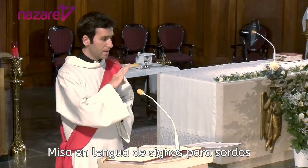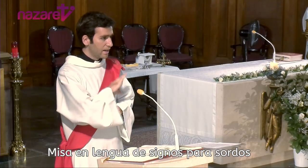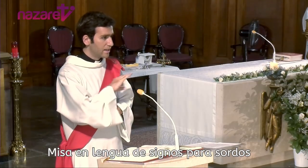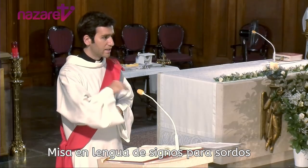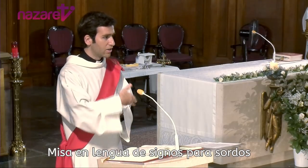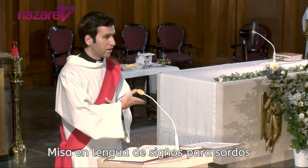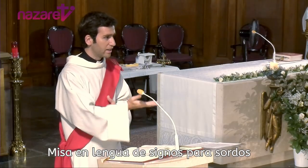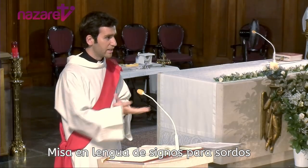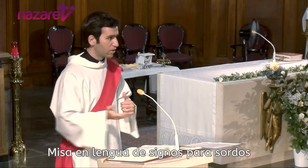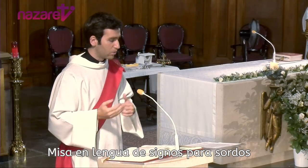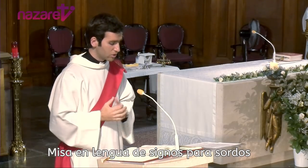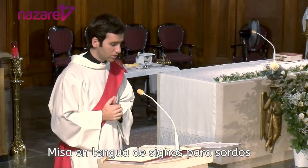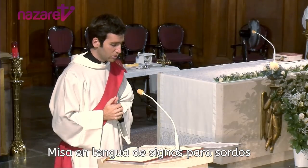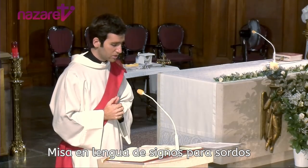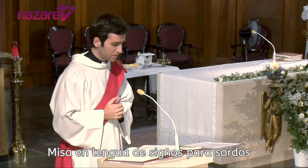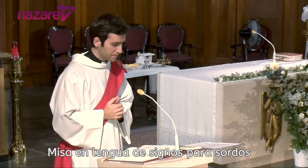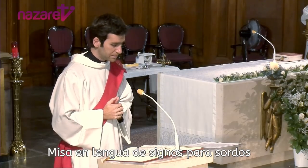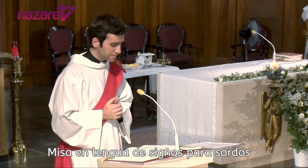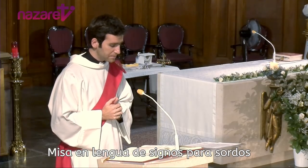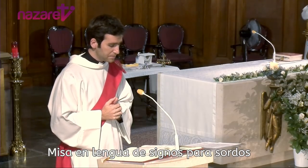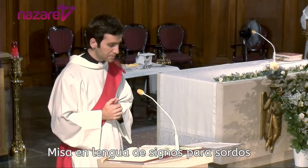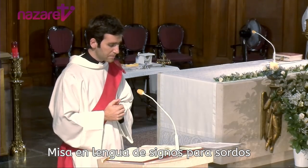El Señor esté con vosotros. Con tu espíritu.